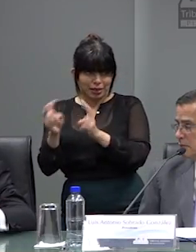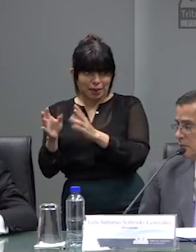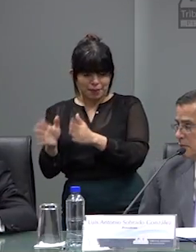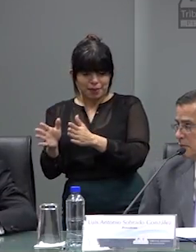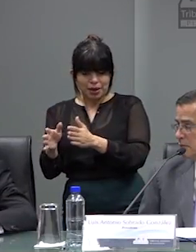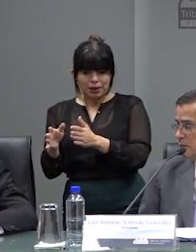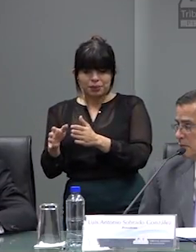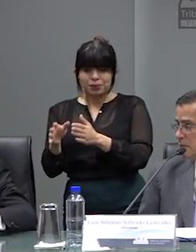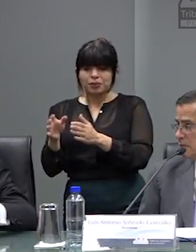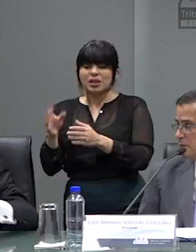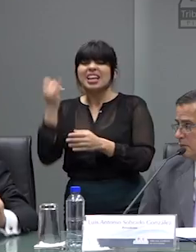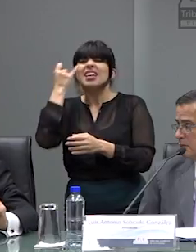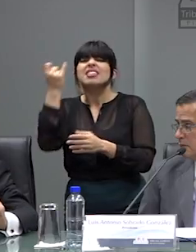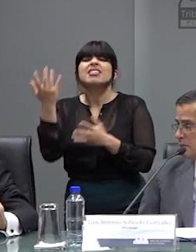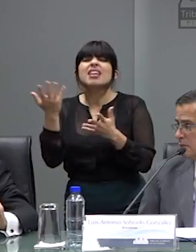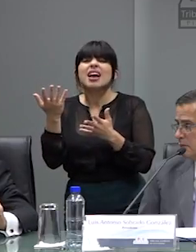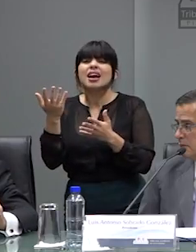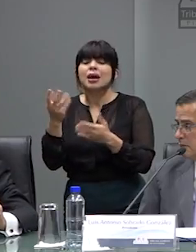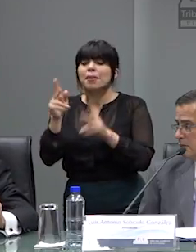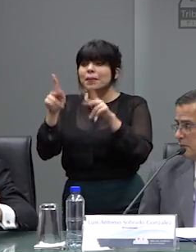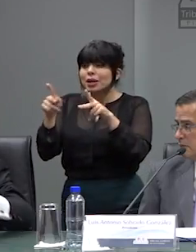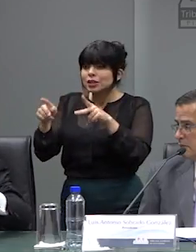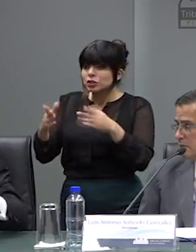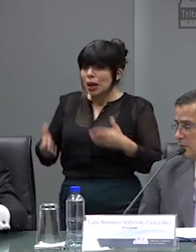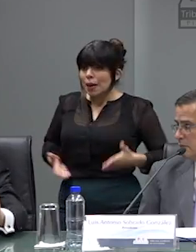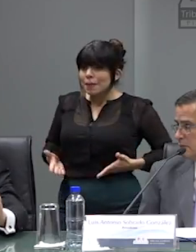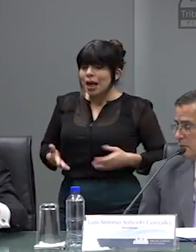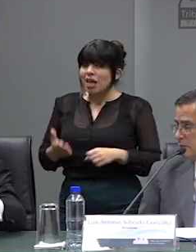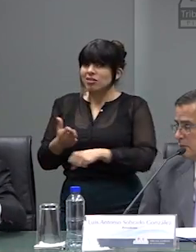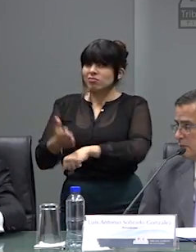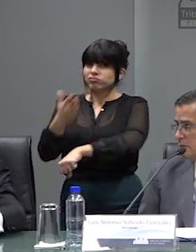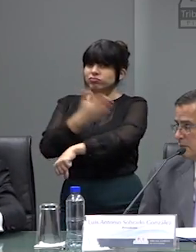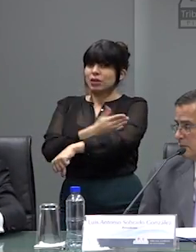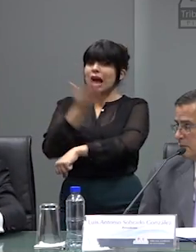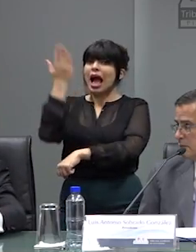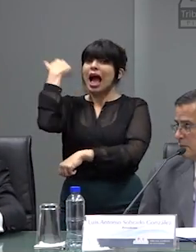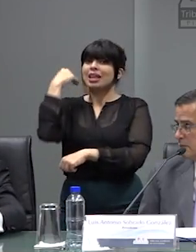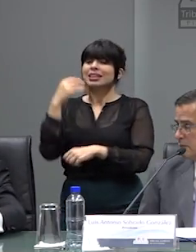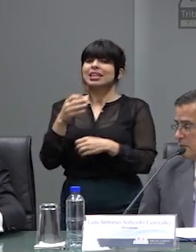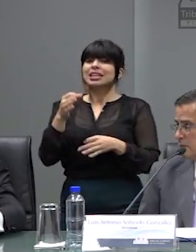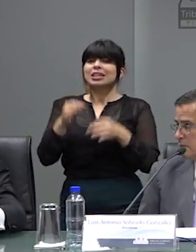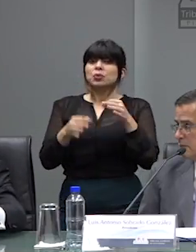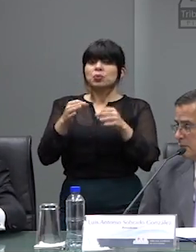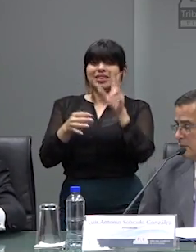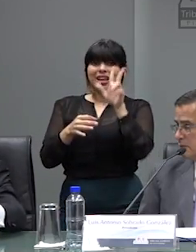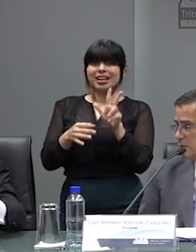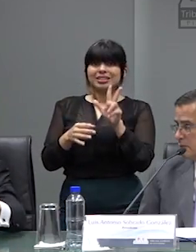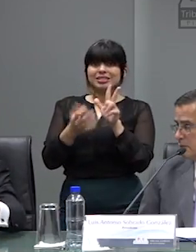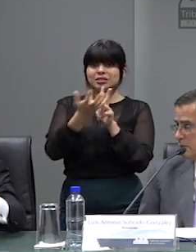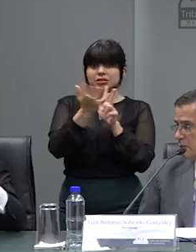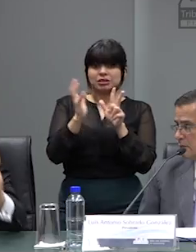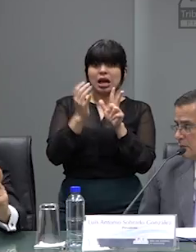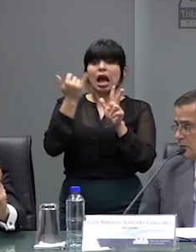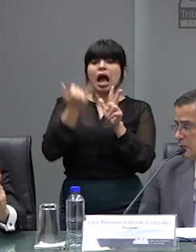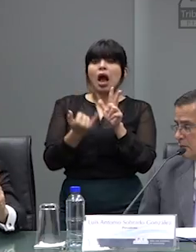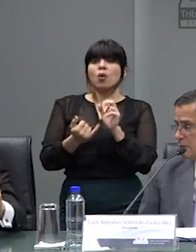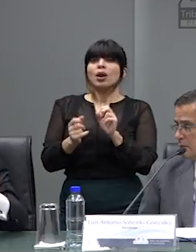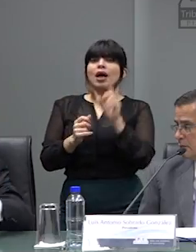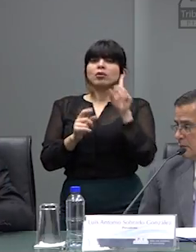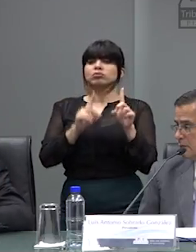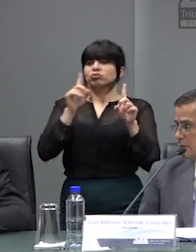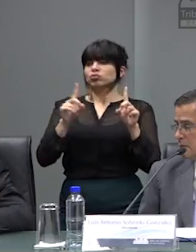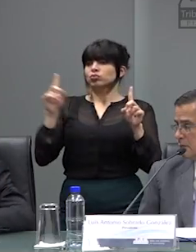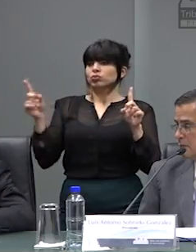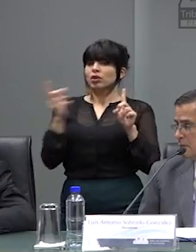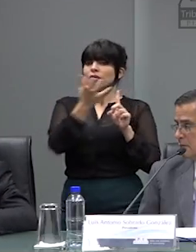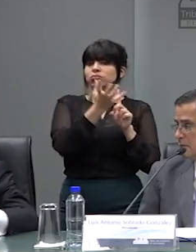es optimizar el recurso humano. De un tribunal que era de 3, vamos a tener ahora 3 tribunales de 1.